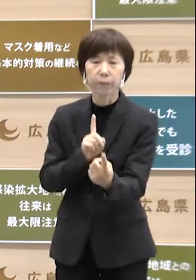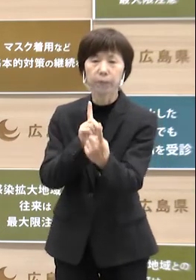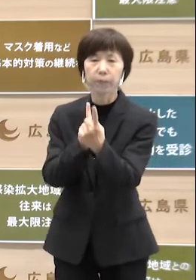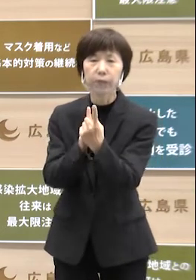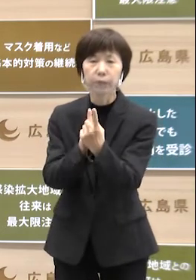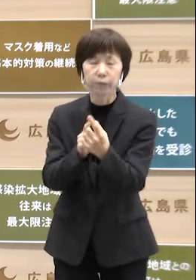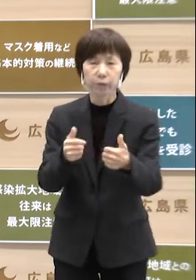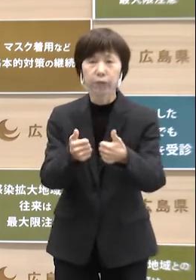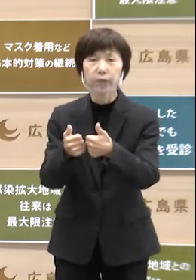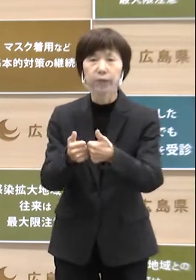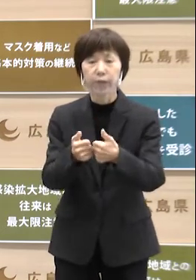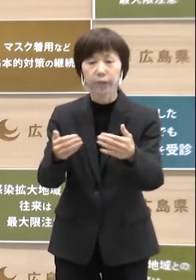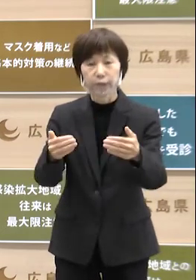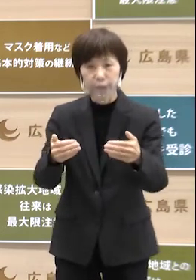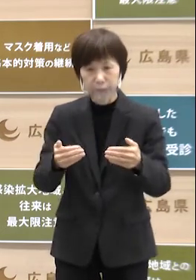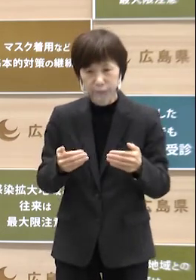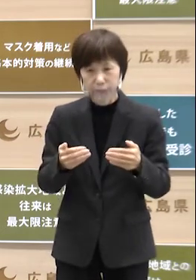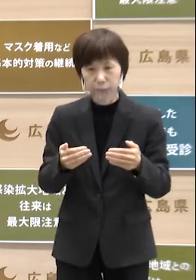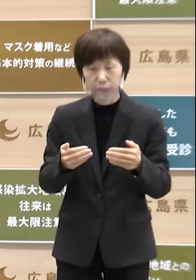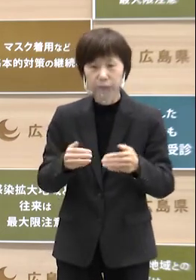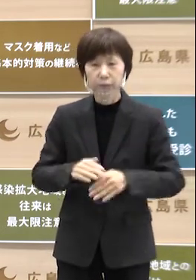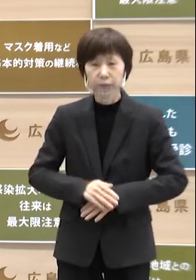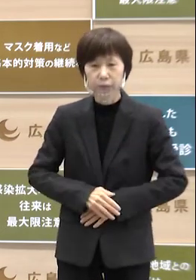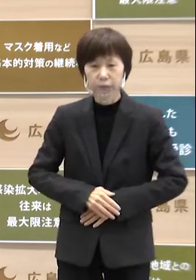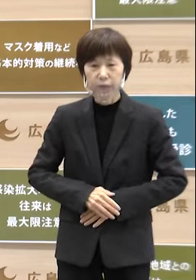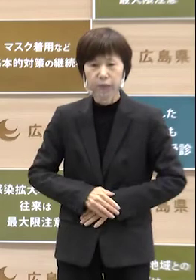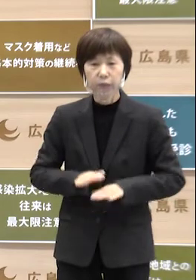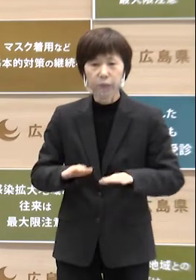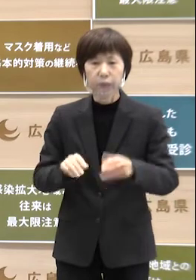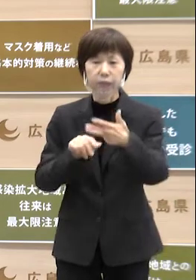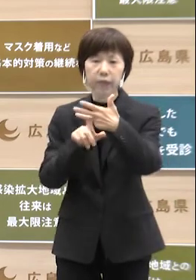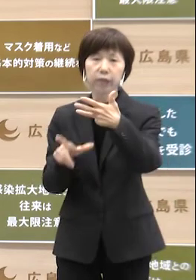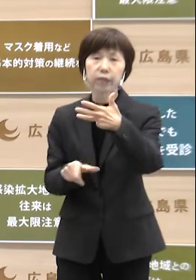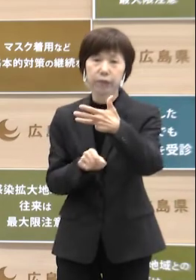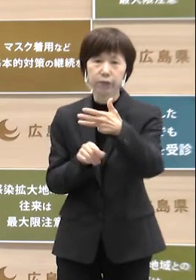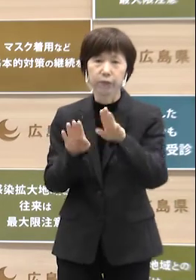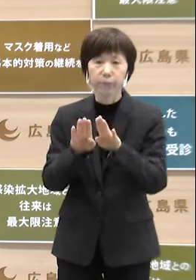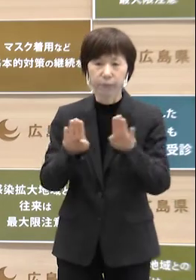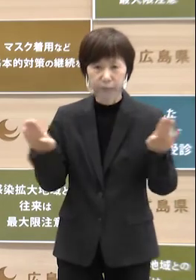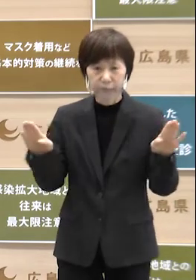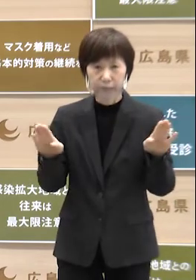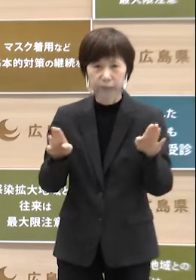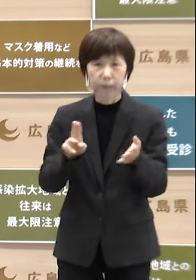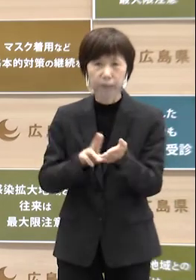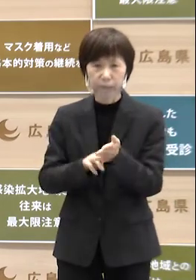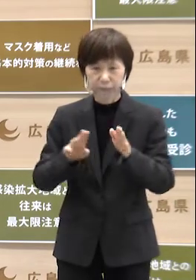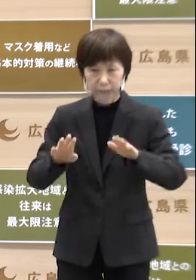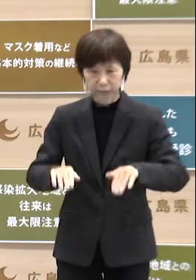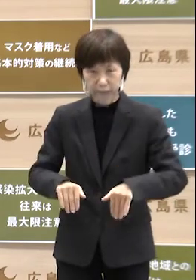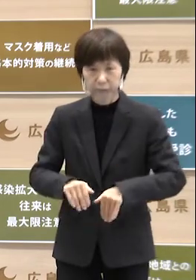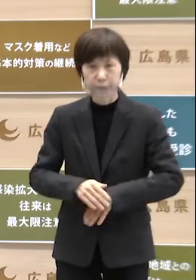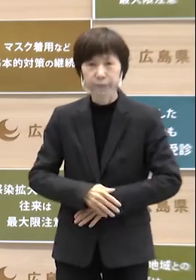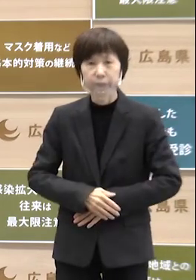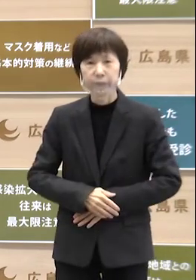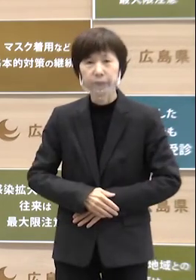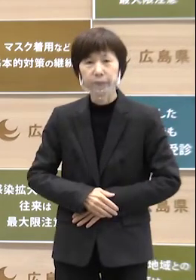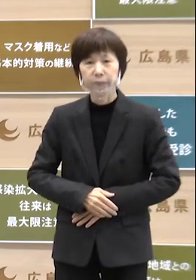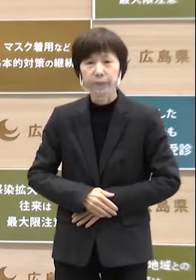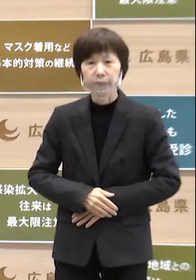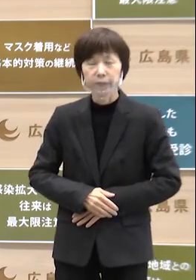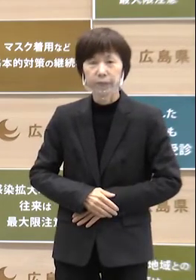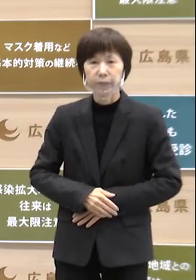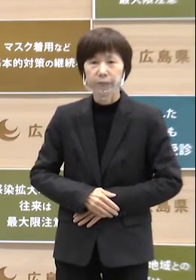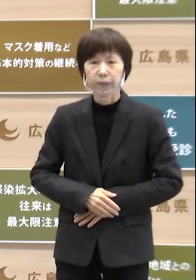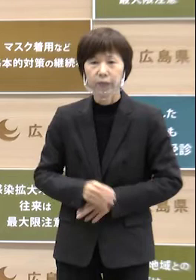が必要だということで、今回8月の開催ということになったものと理解をしています。本件とし